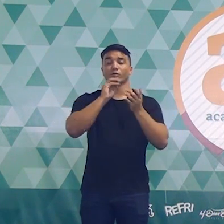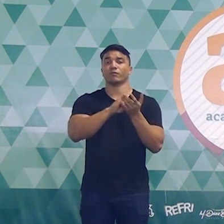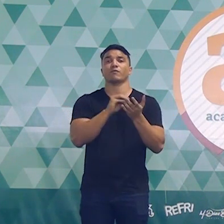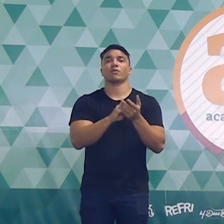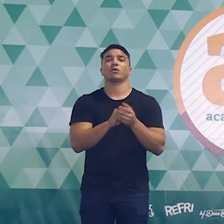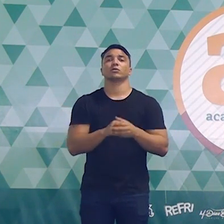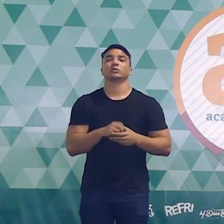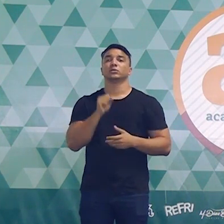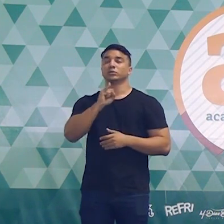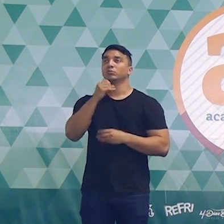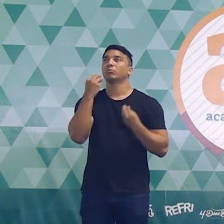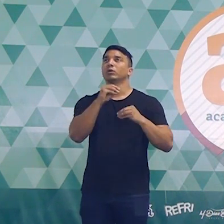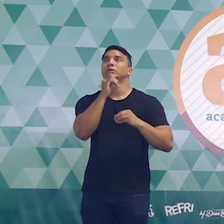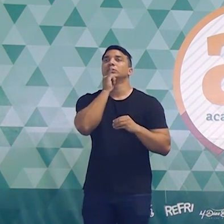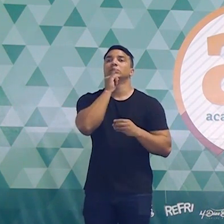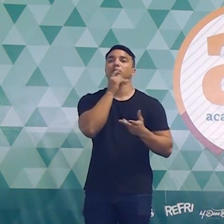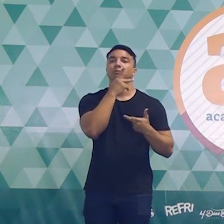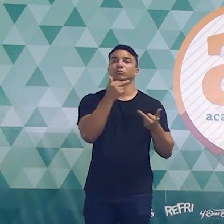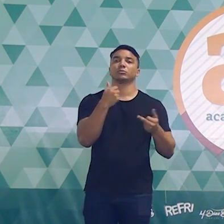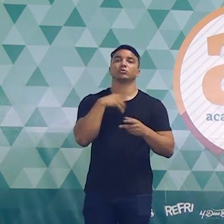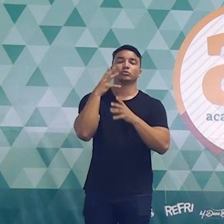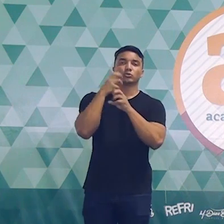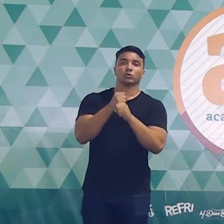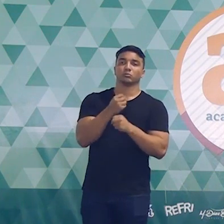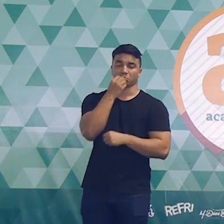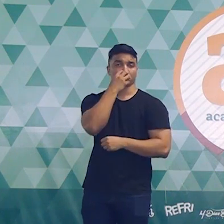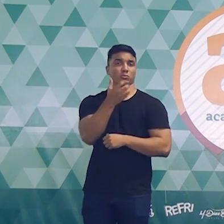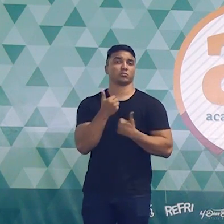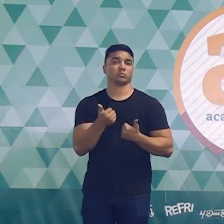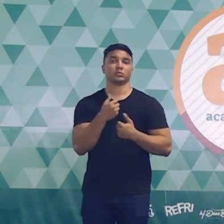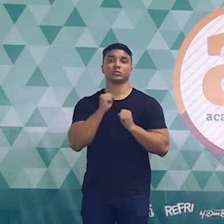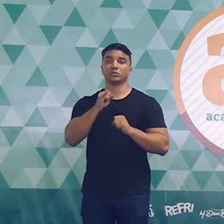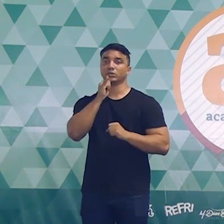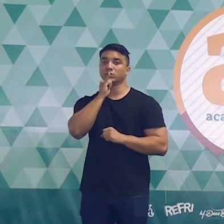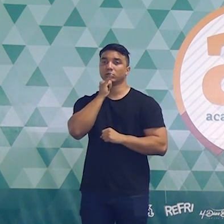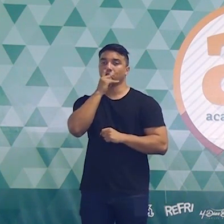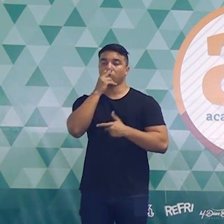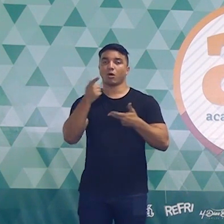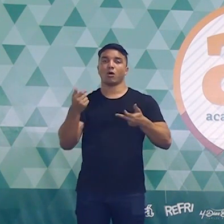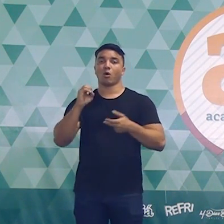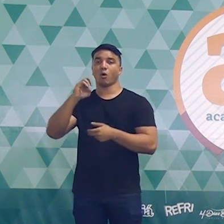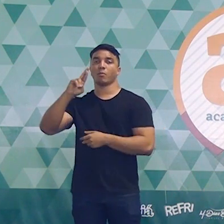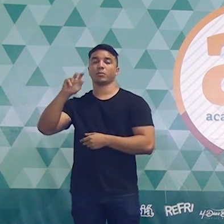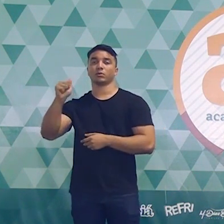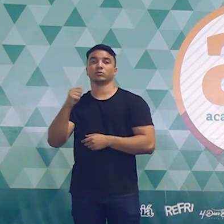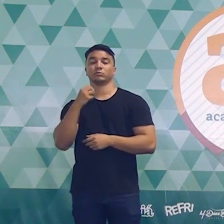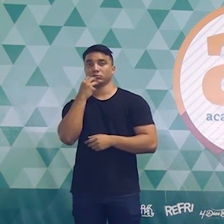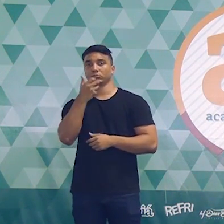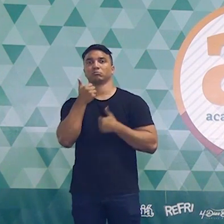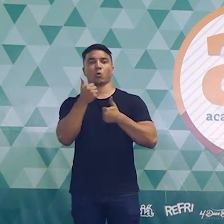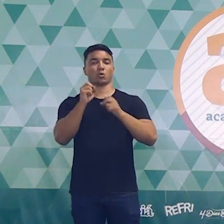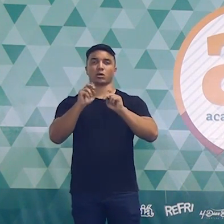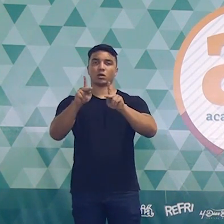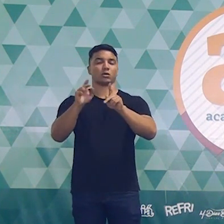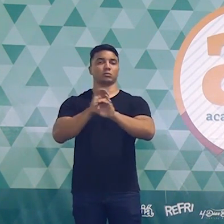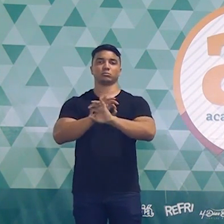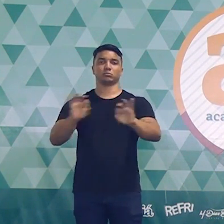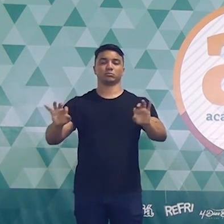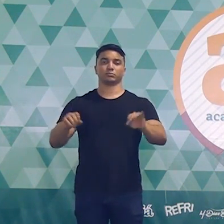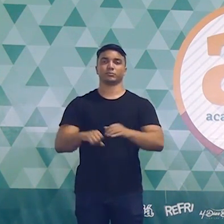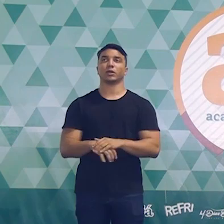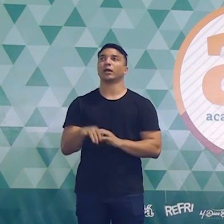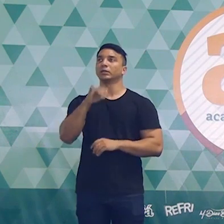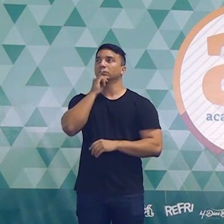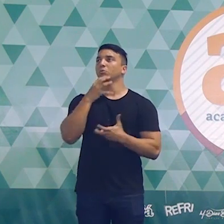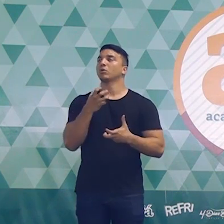eu puder citar um fato histórico para retratar, bacana. Se eu quiser citar uma obra literária em que isso também aconteceu, ok. Se